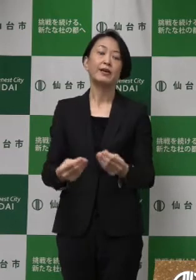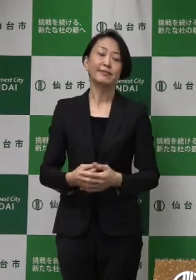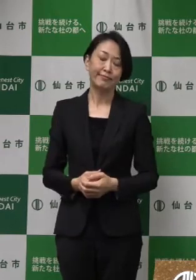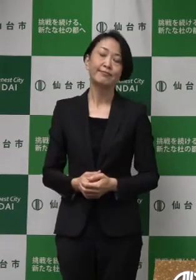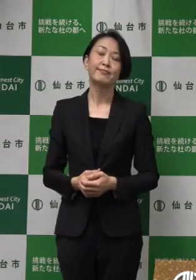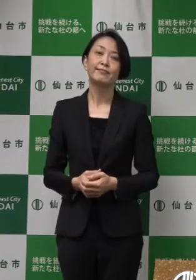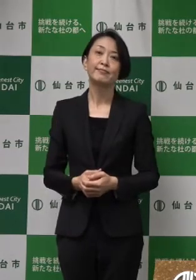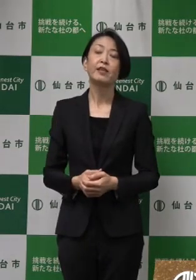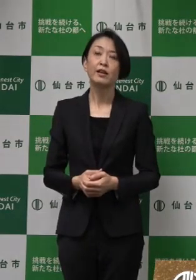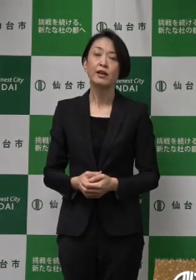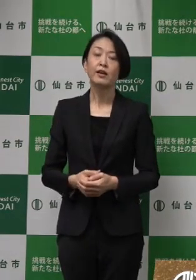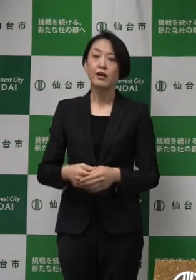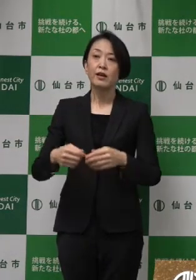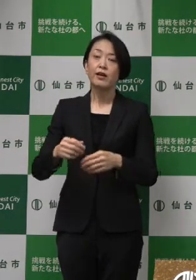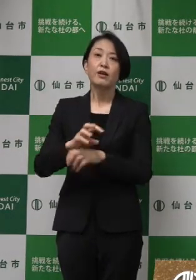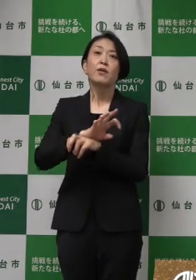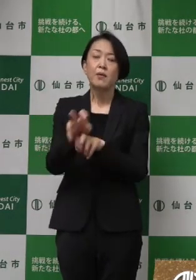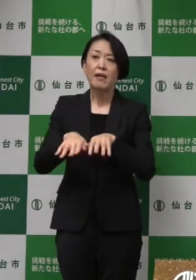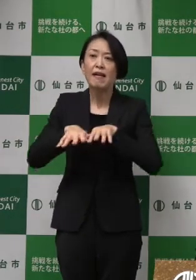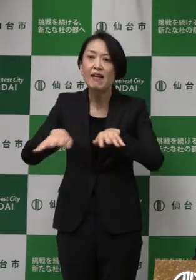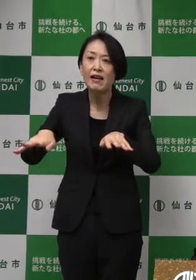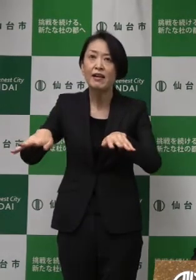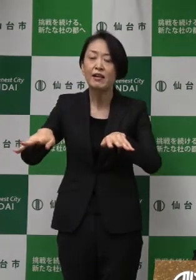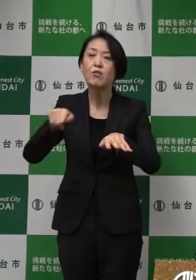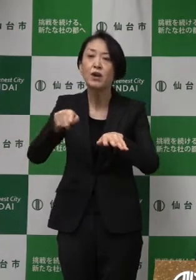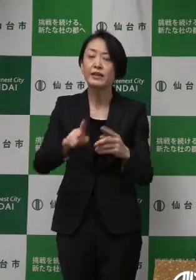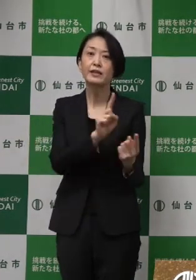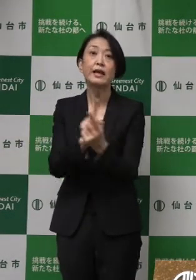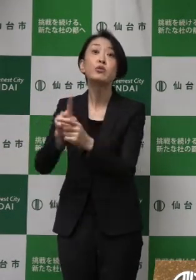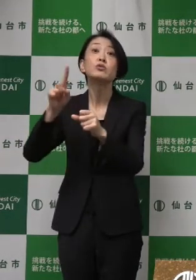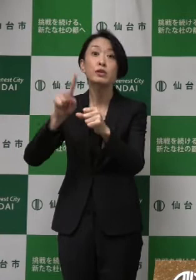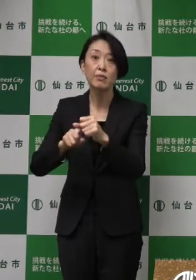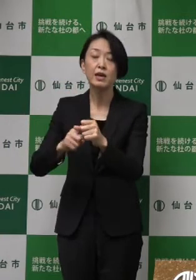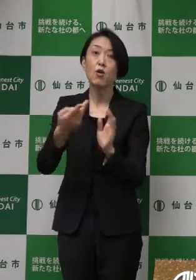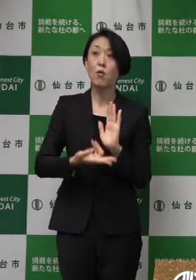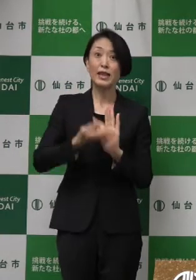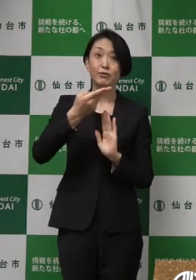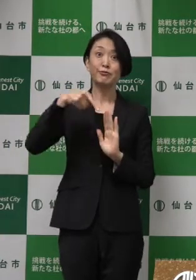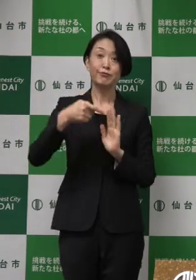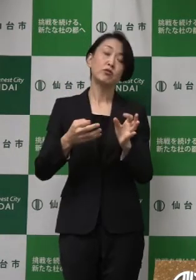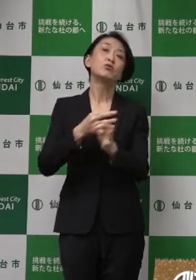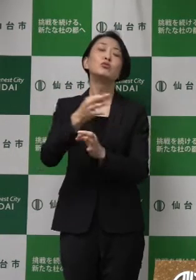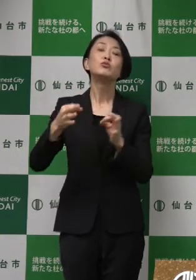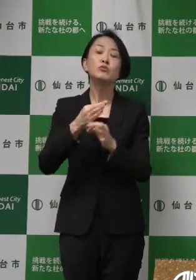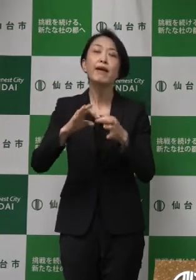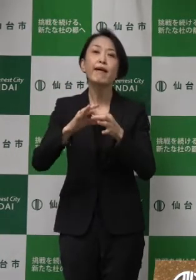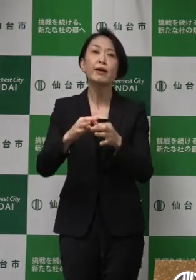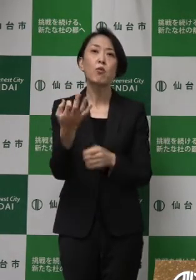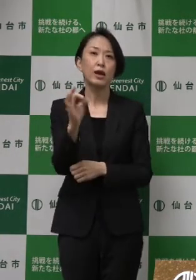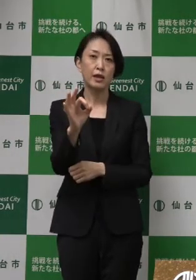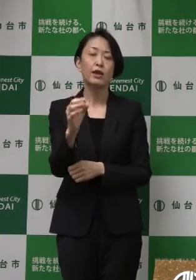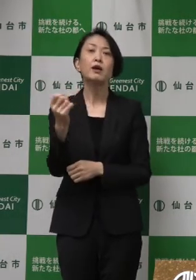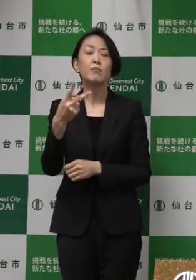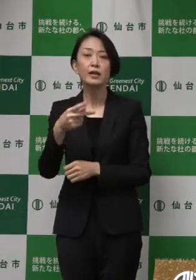また感染症の拡大に対応するため宿泊療養施設の運営に要する経費や